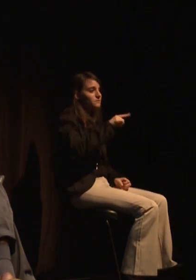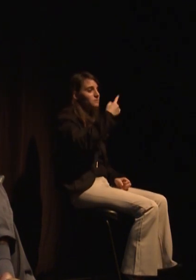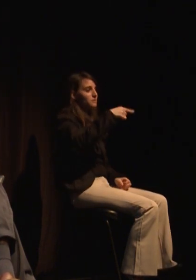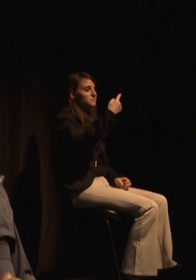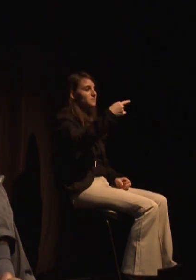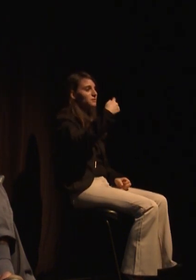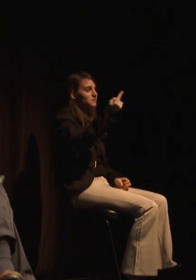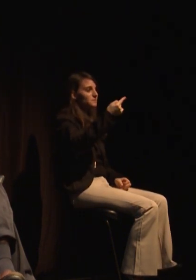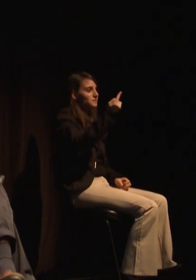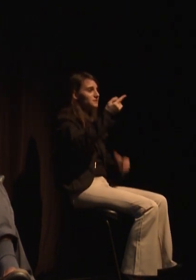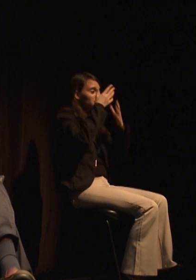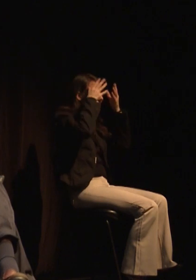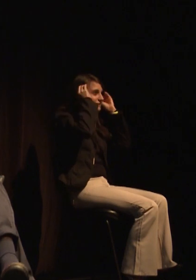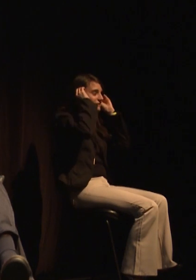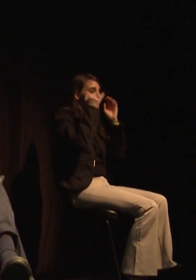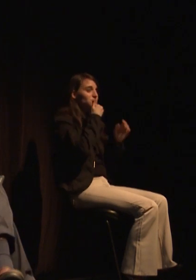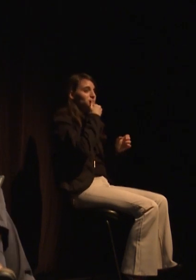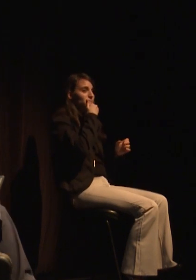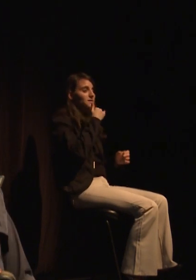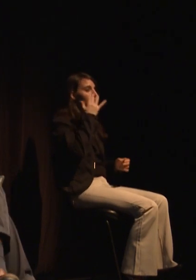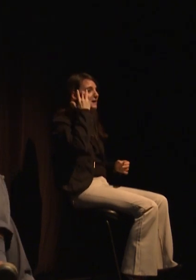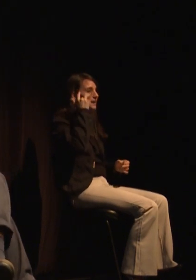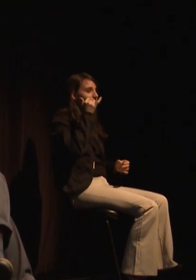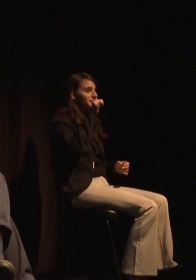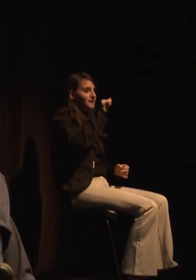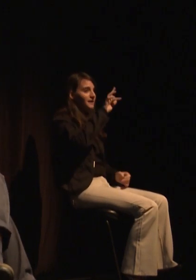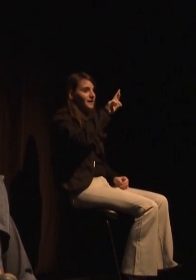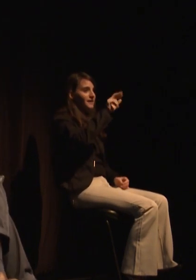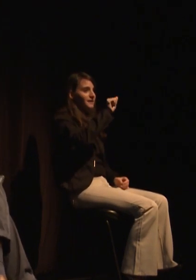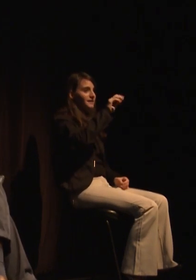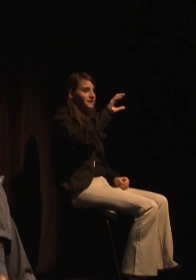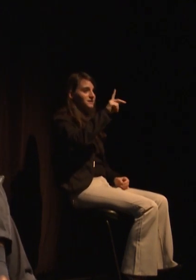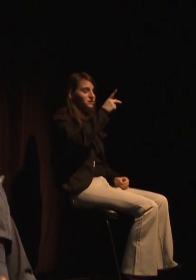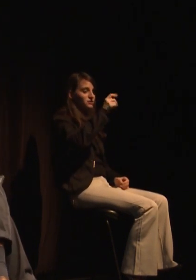pelo Brasil inteiro, então fico meio enlouquecido. Amanhã a gente está em Araxá com a Denise Frag.